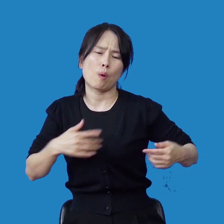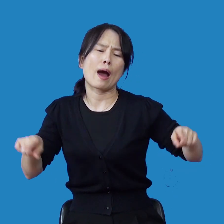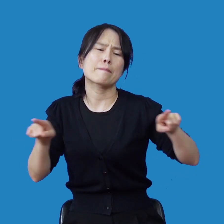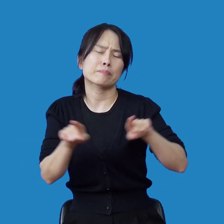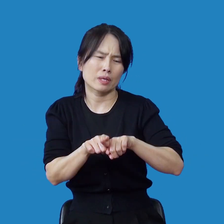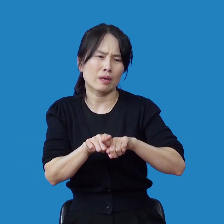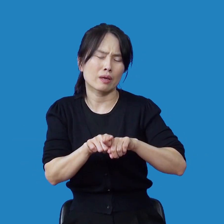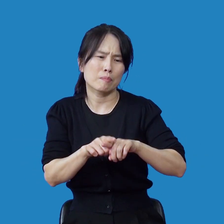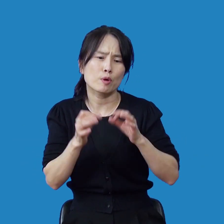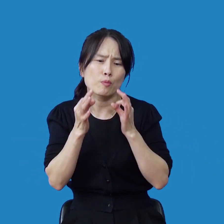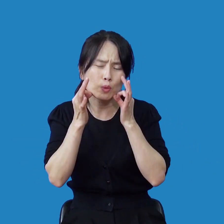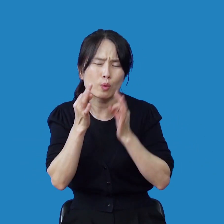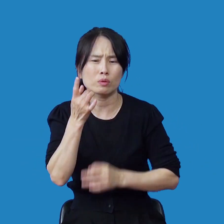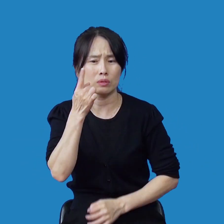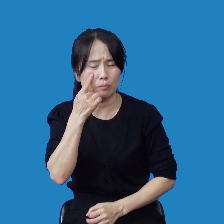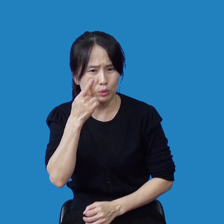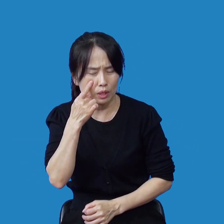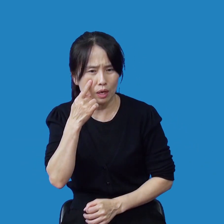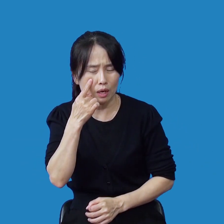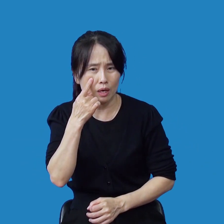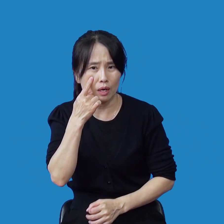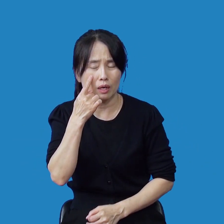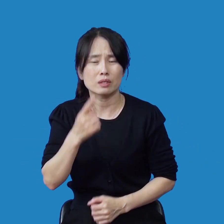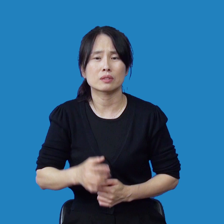걸음 내디뎌 보자 하십시오.